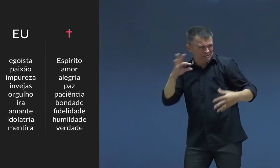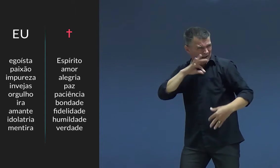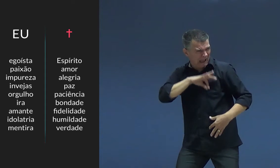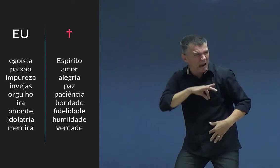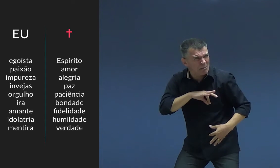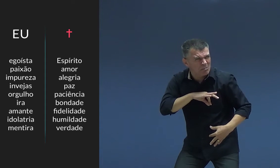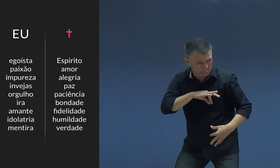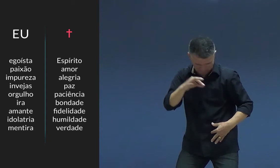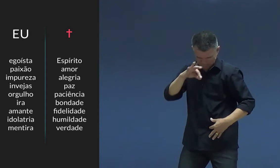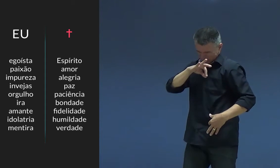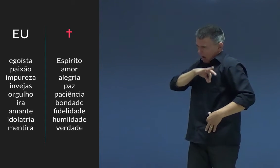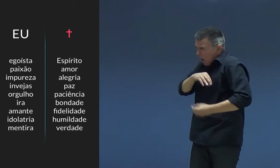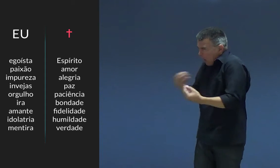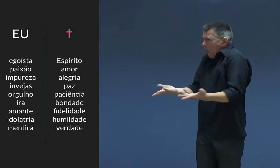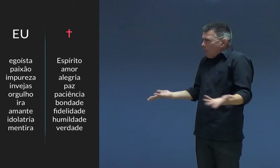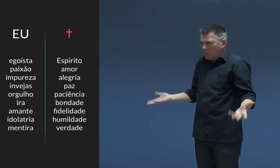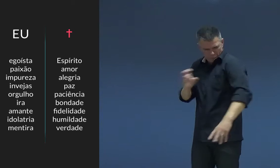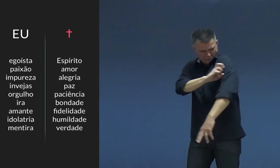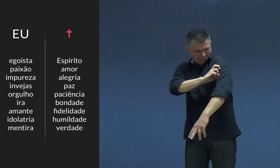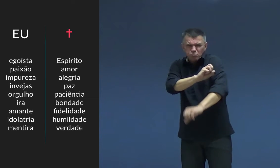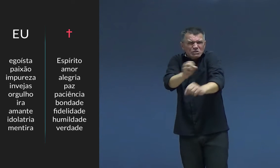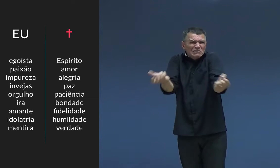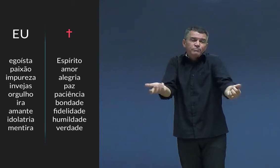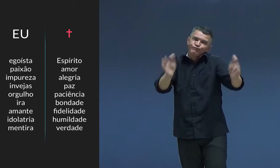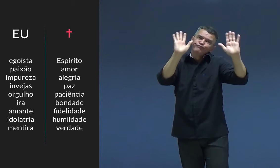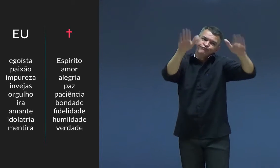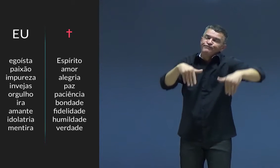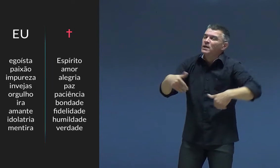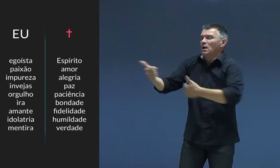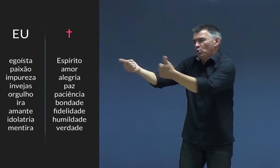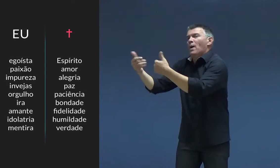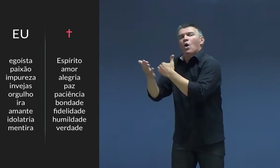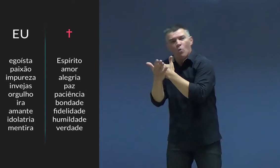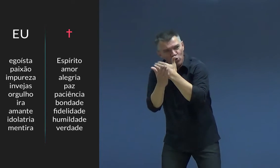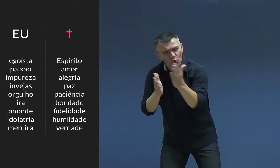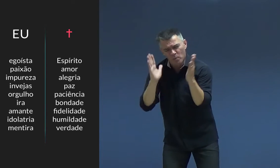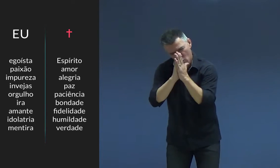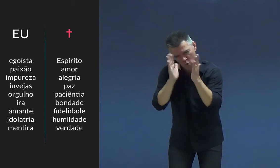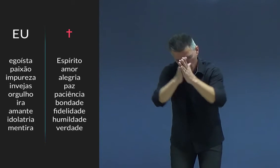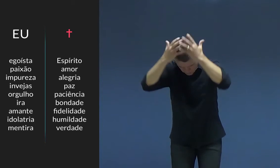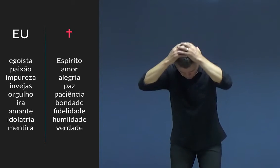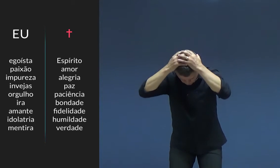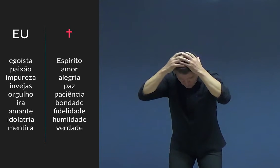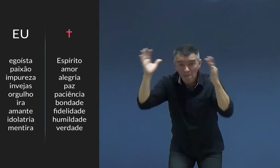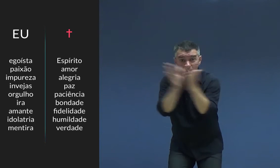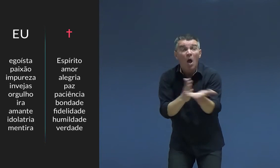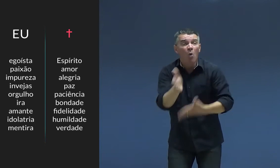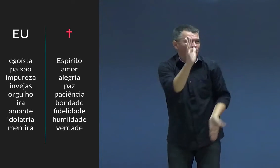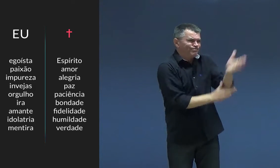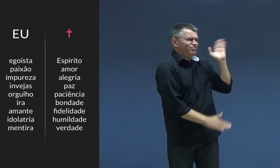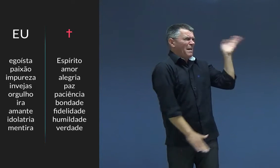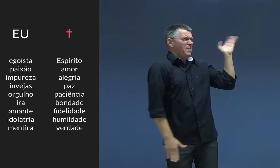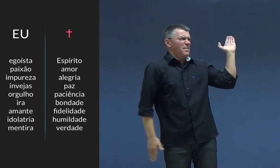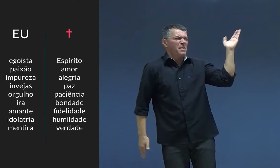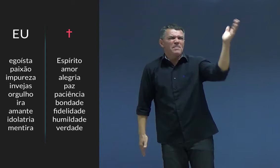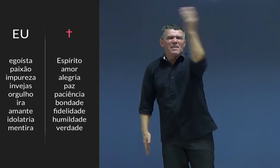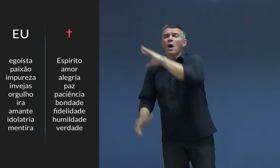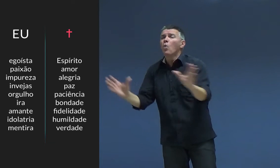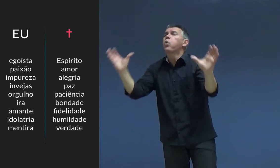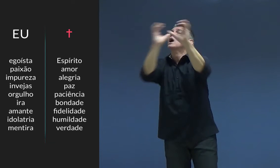E eles pensavam, nossa, mas isso é muito sério. Como que pode? E eles começaram a orar por mim. E eu comecei a